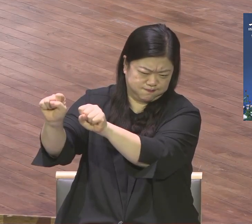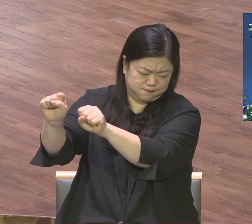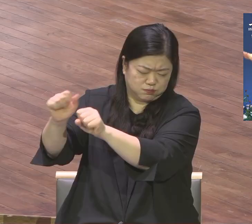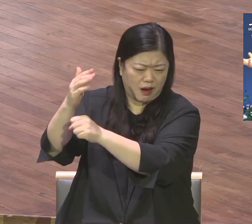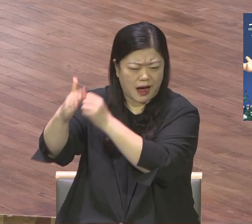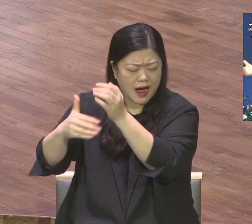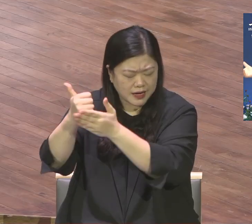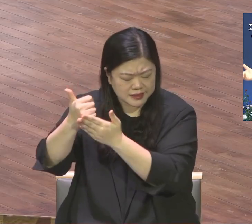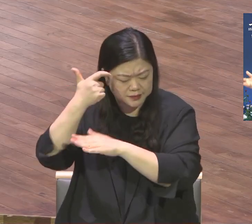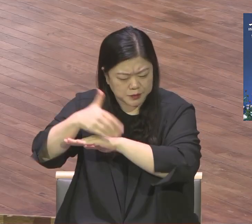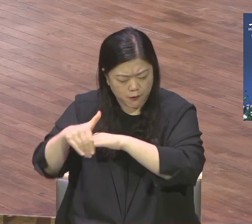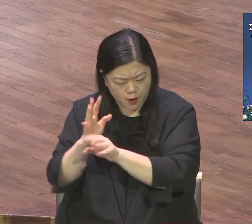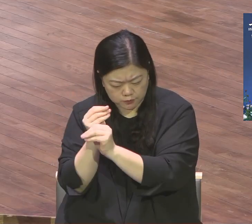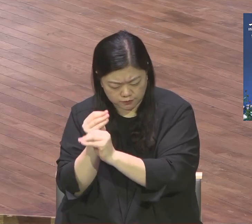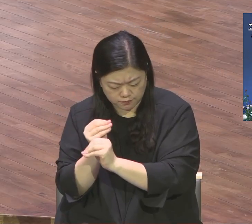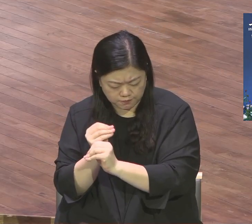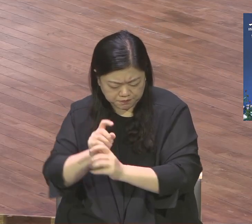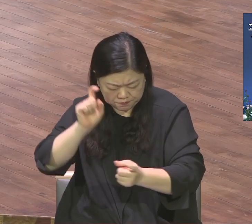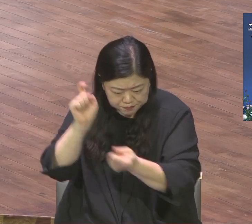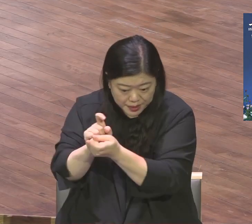세상에 드러났다.